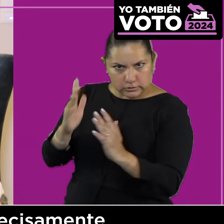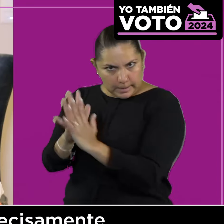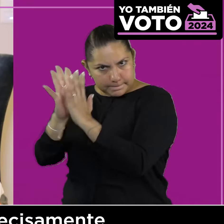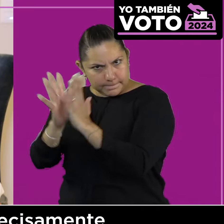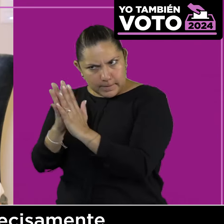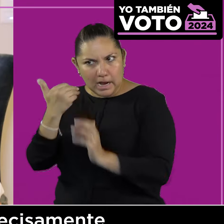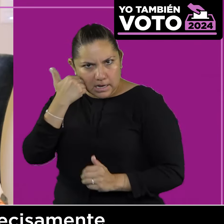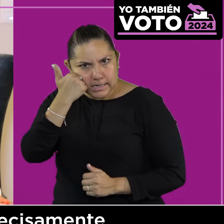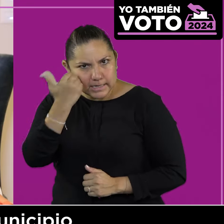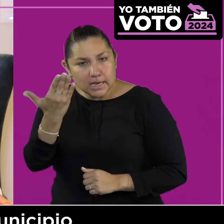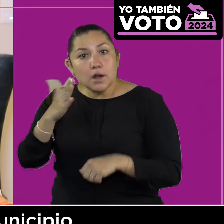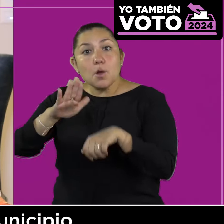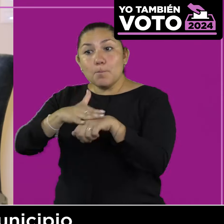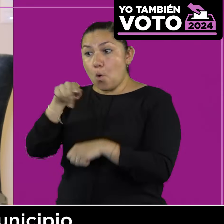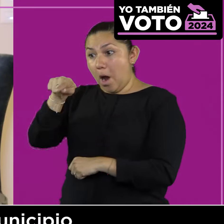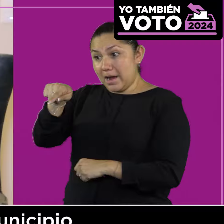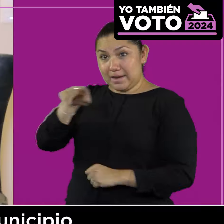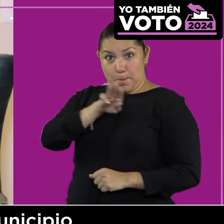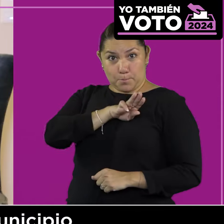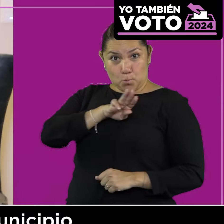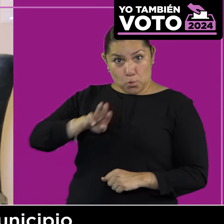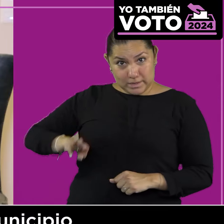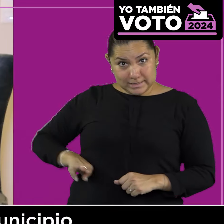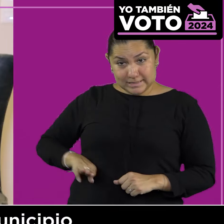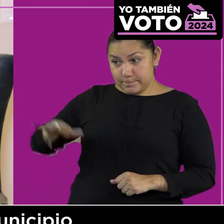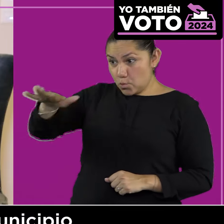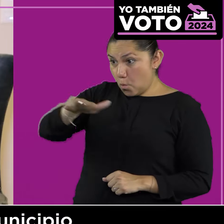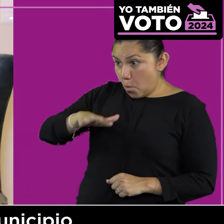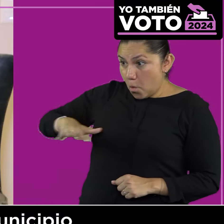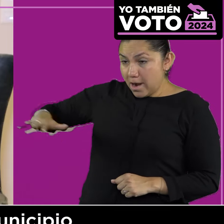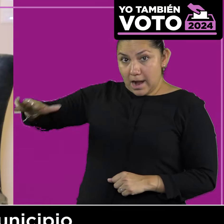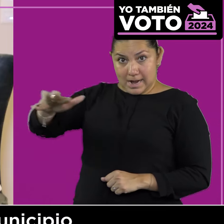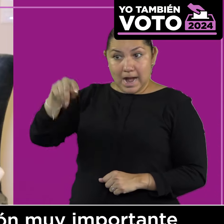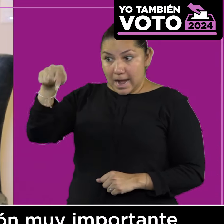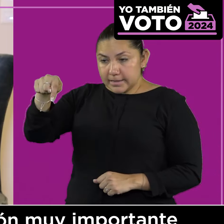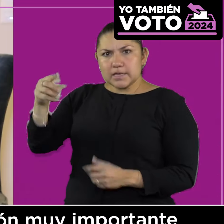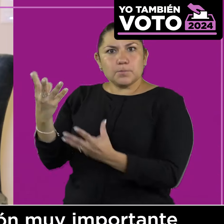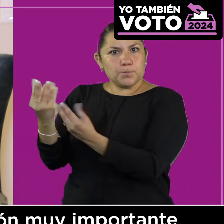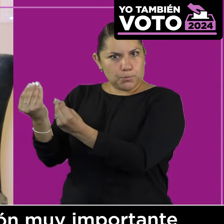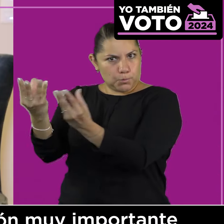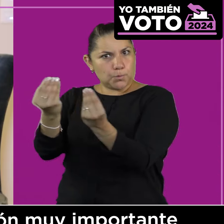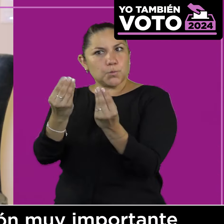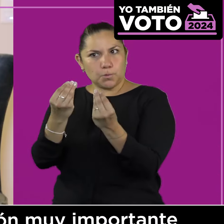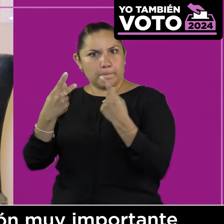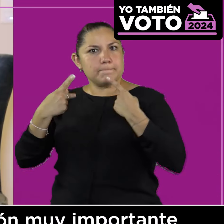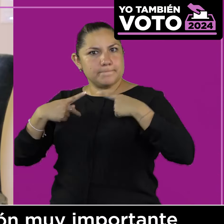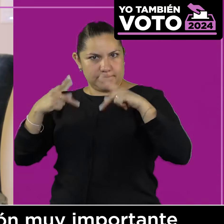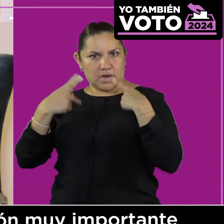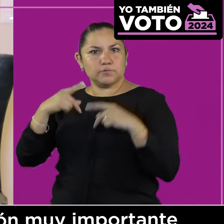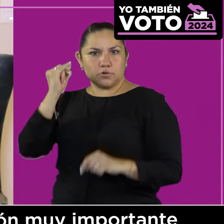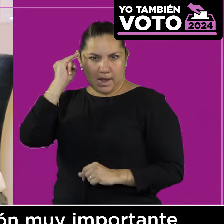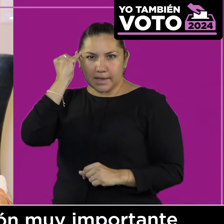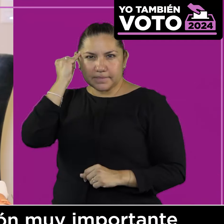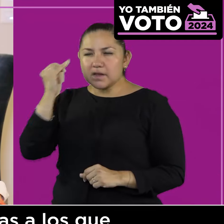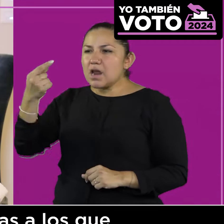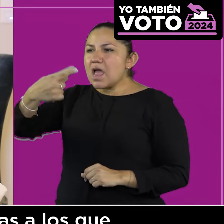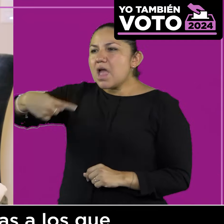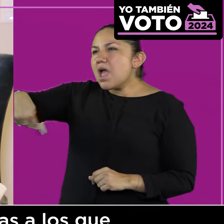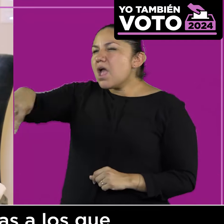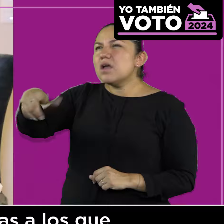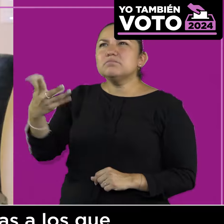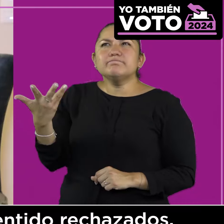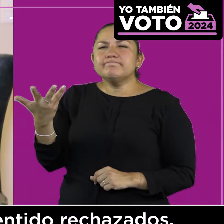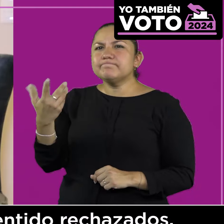porque precisamente eh ese municipio es es tiene una población muy importante de